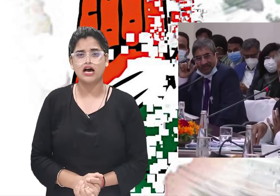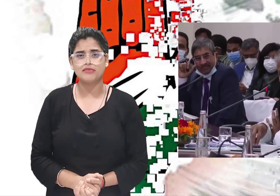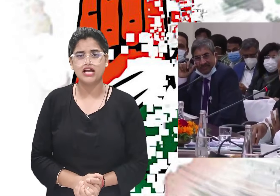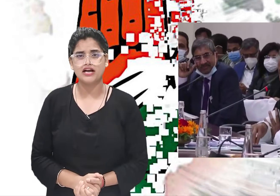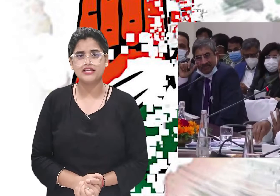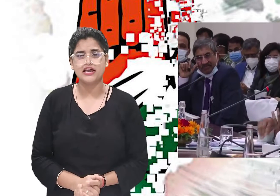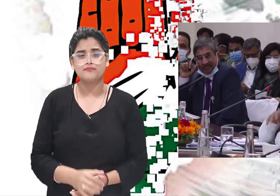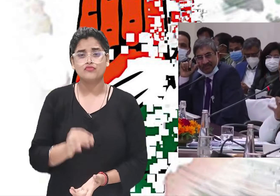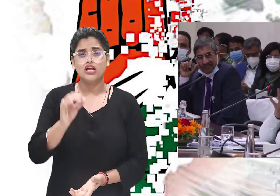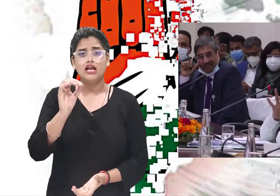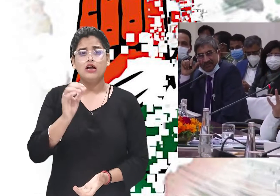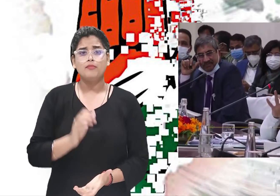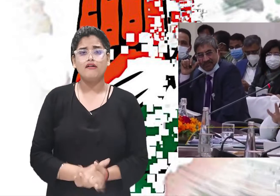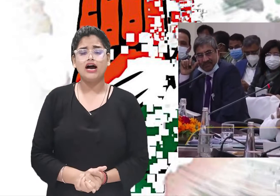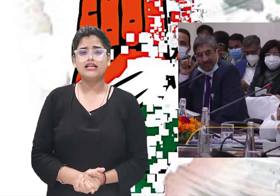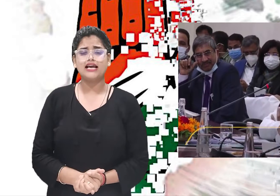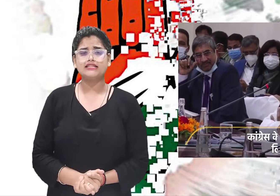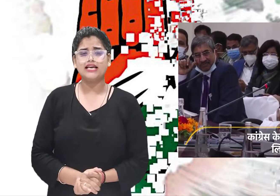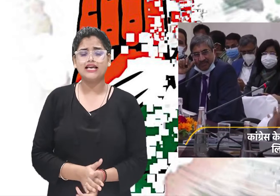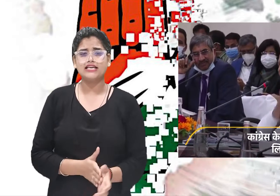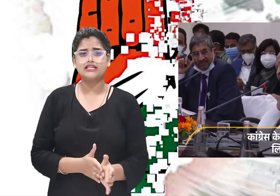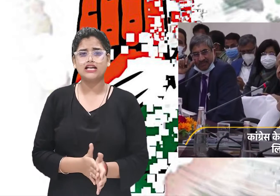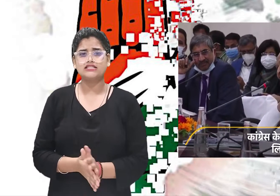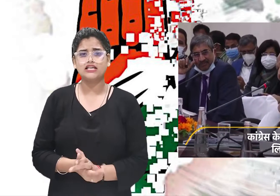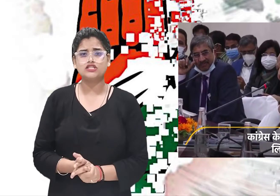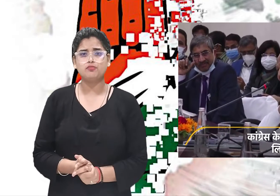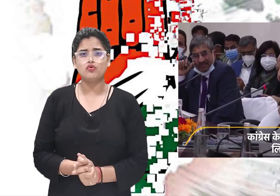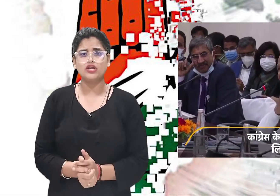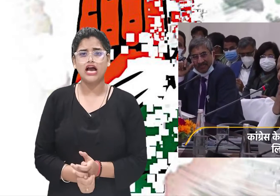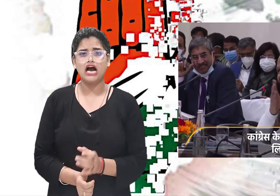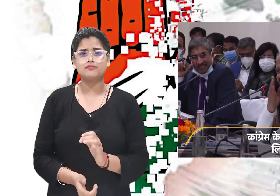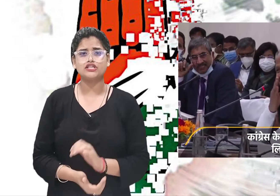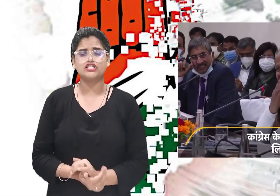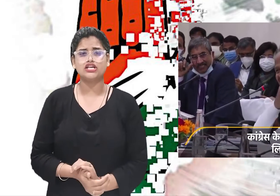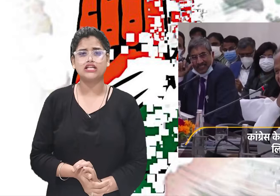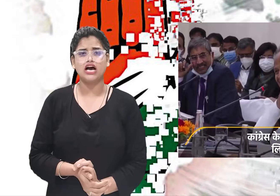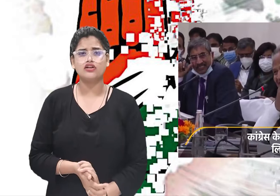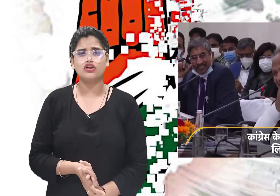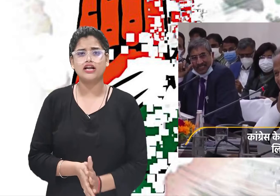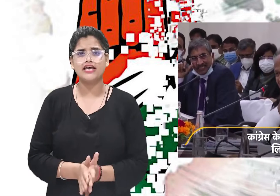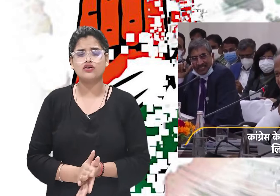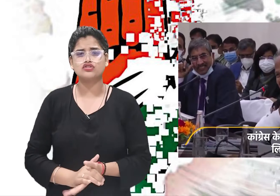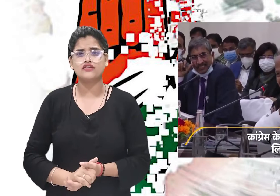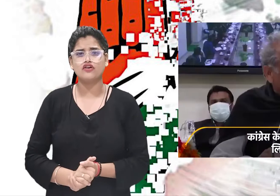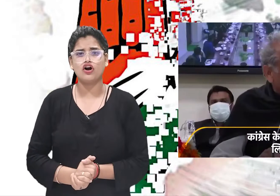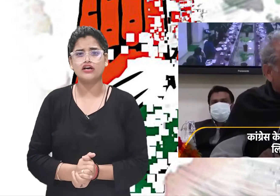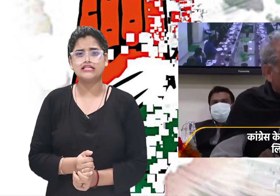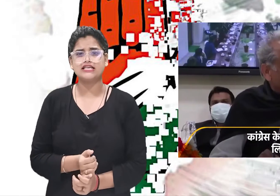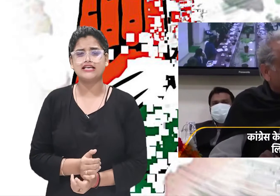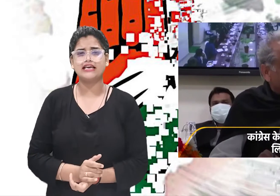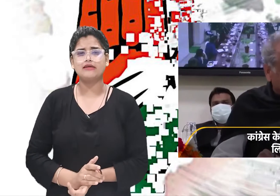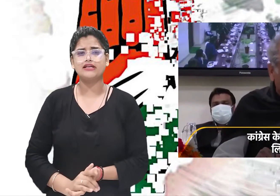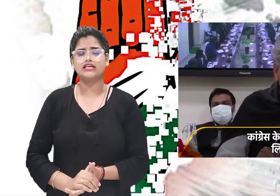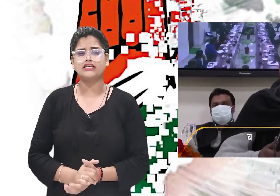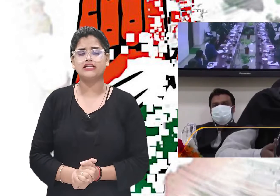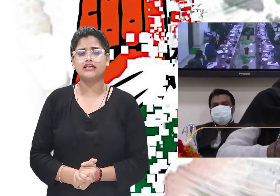सामने ए गई है पवार कहते हैं की दरअसल इस पुरी आपसी खींचतान और लड़ाई को सिर्फ कांग्रेस के खेमे तक ही नहीं